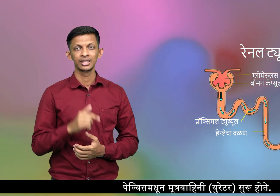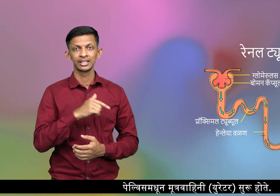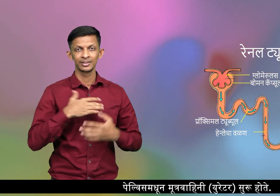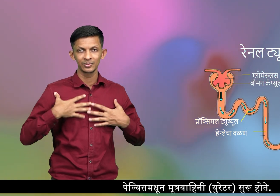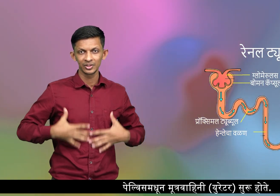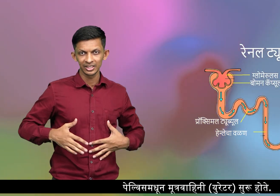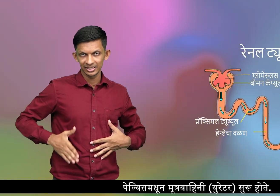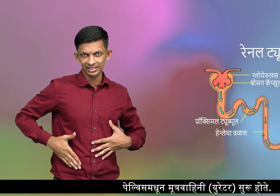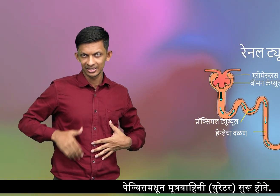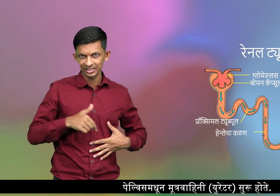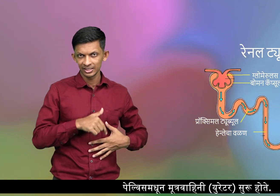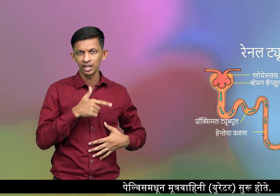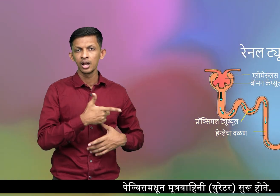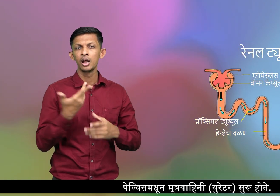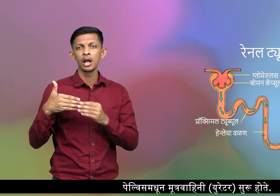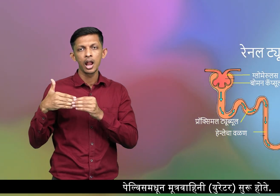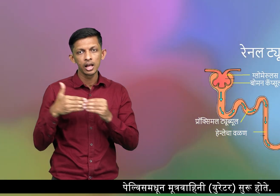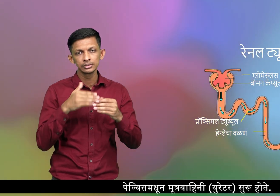पेल्विसमधून मूत्रवाहिनी युरेटर सुरू होते.